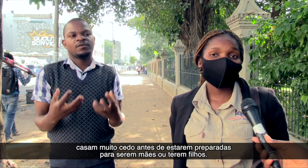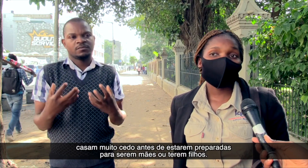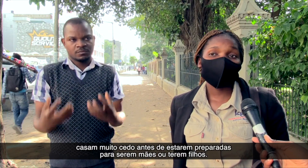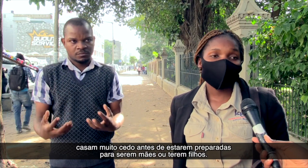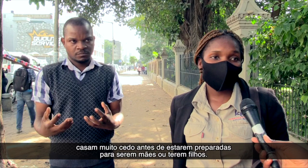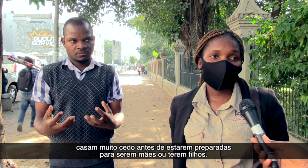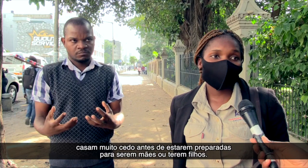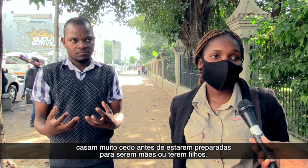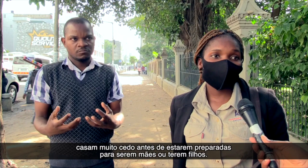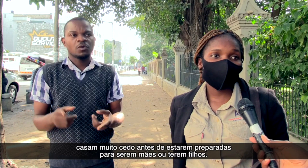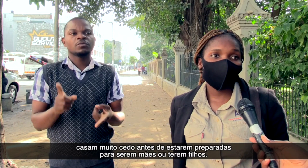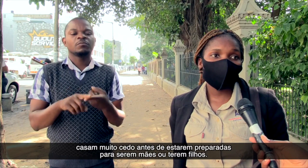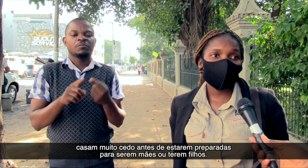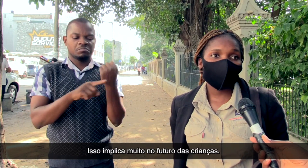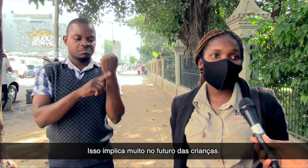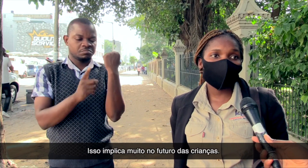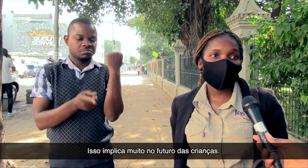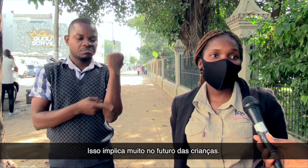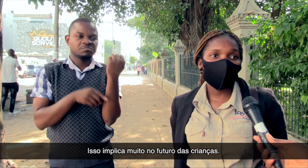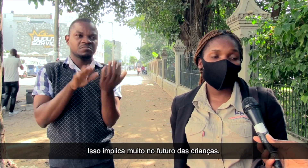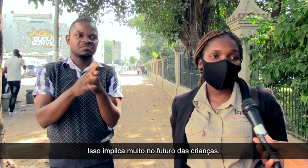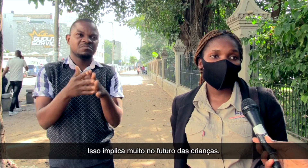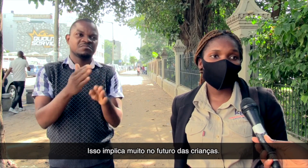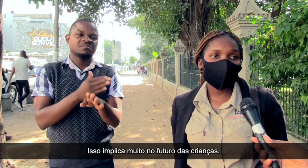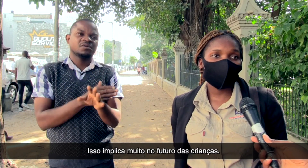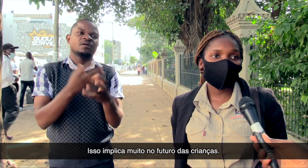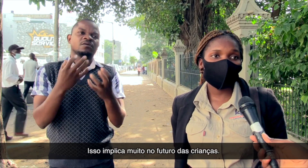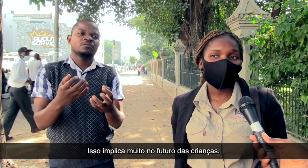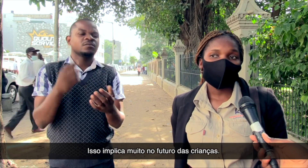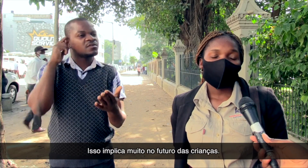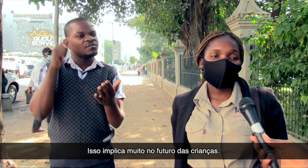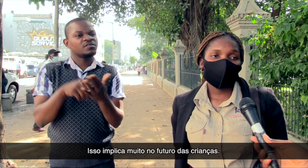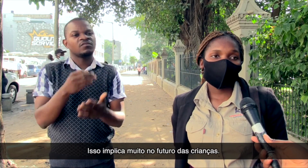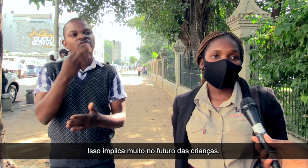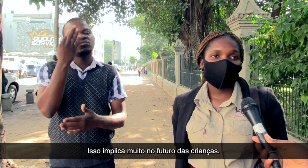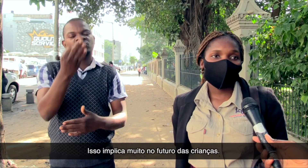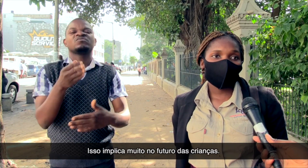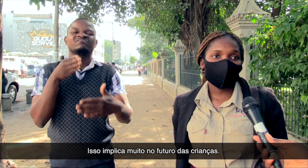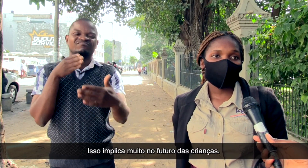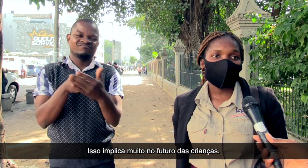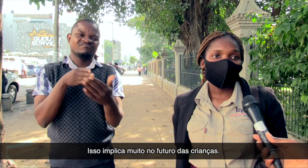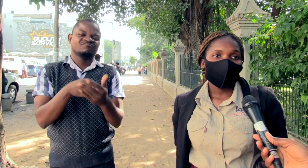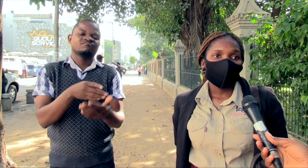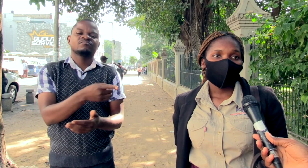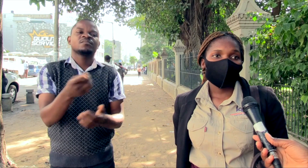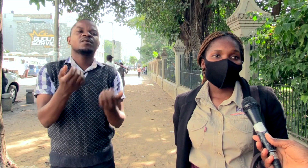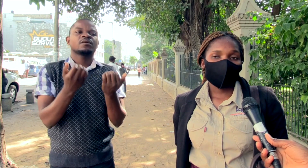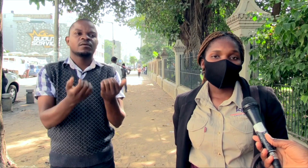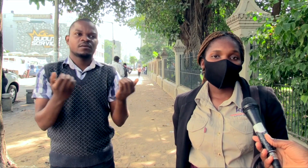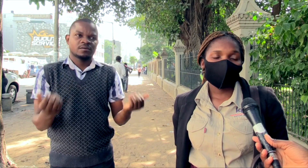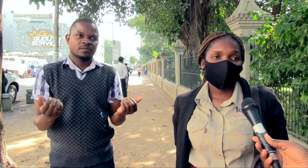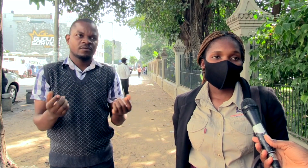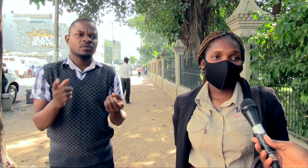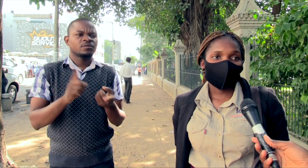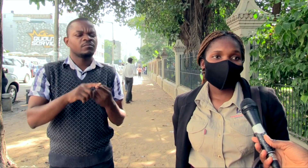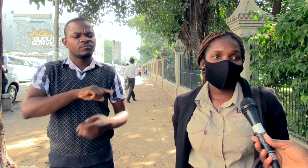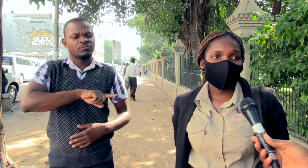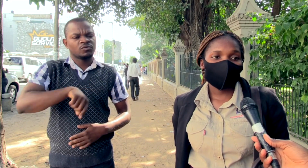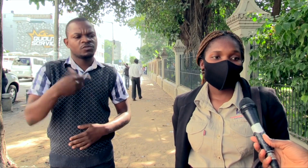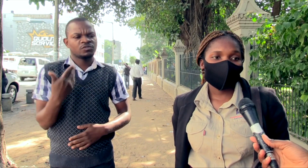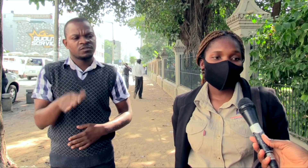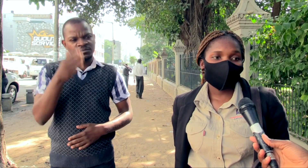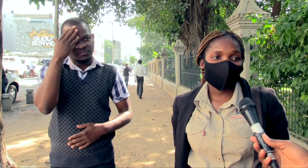para serem mães, para ter filho. E isso implica muito no futuro das crianças. E nós sabemos que a criança